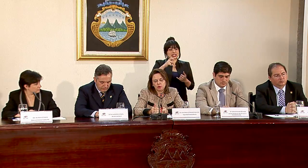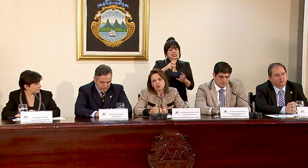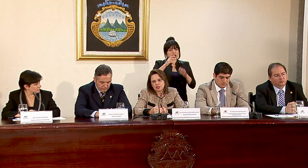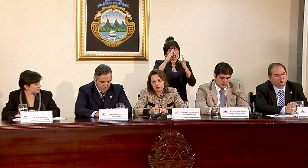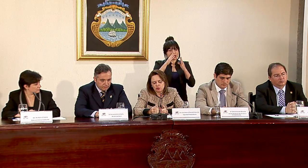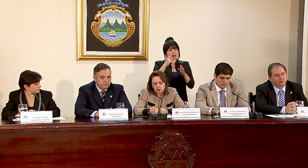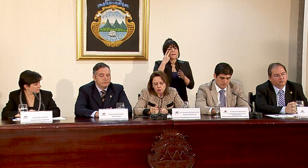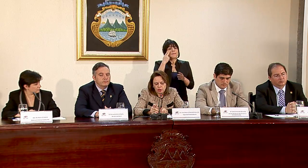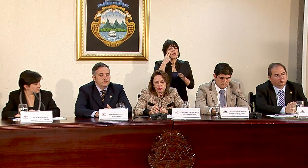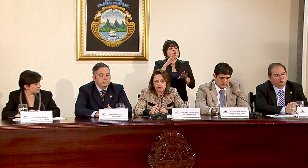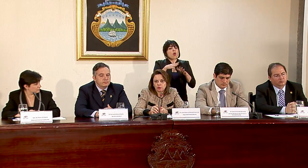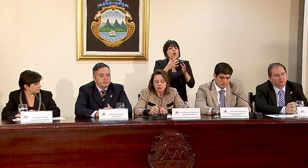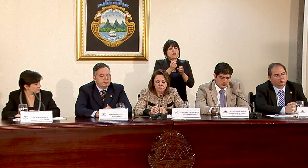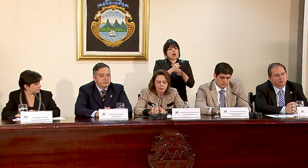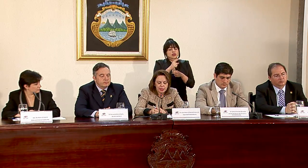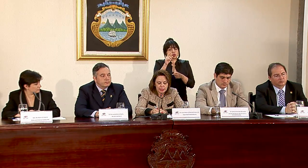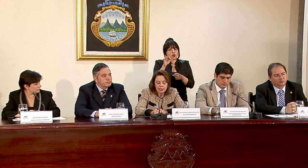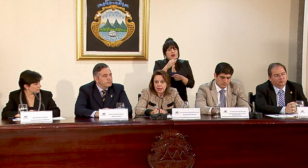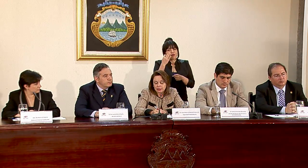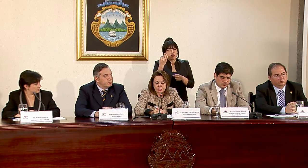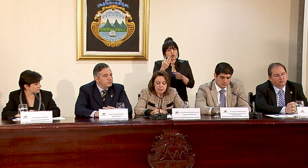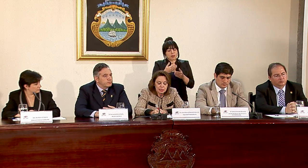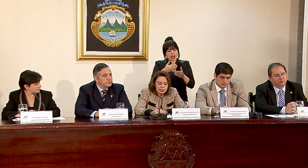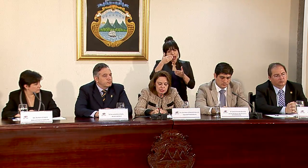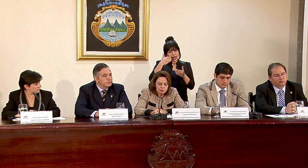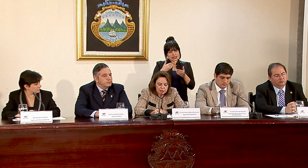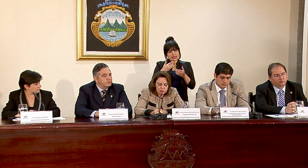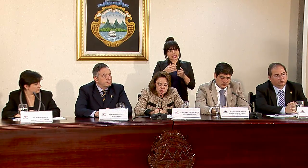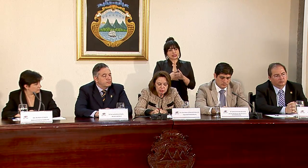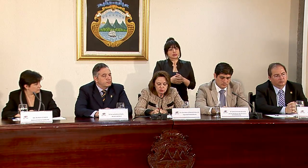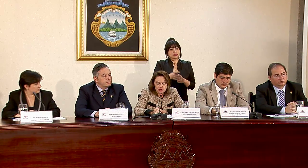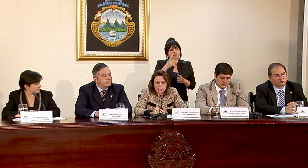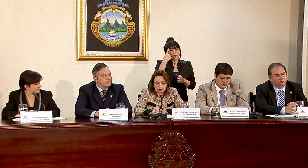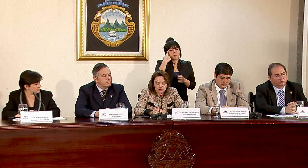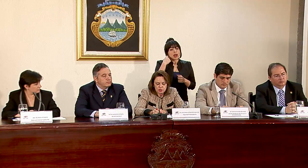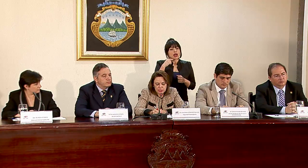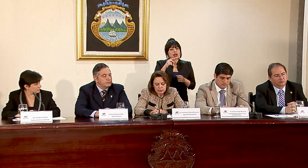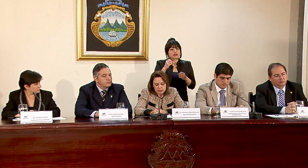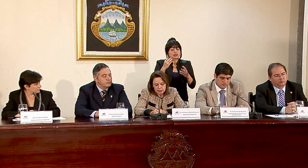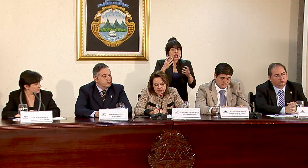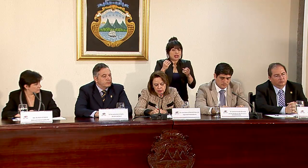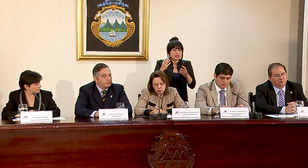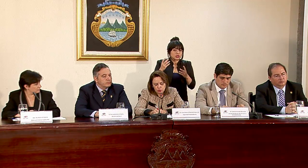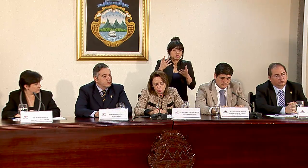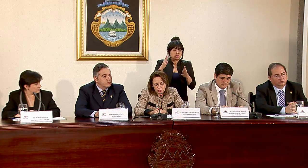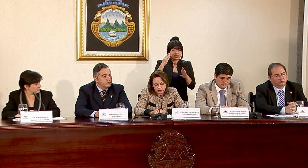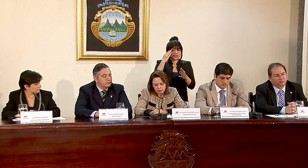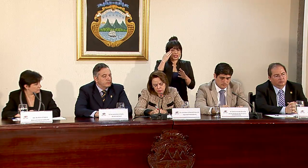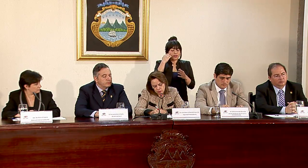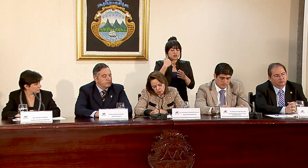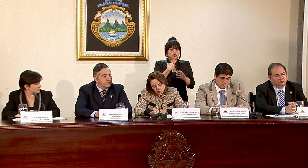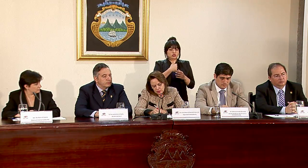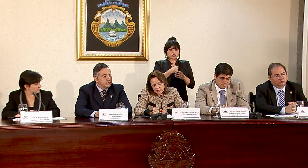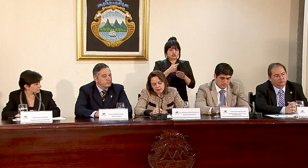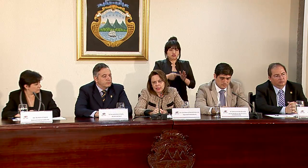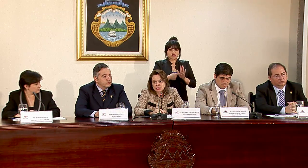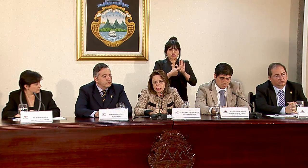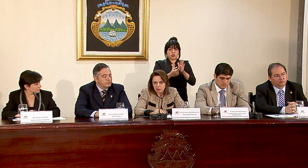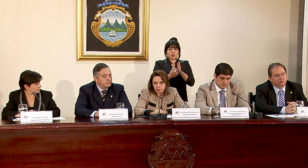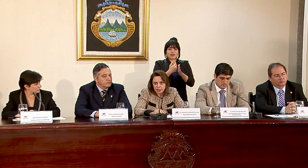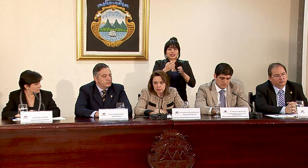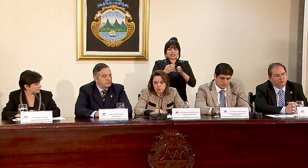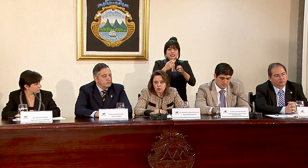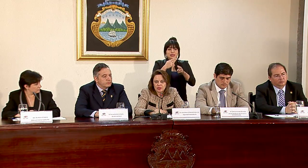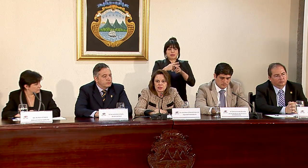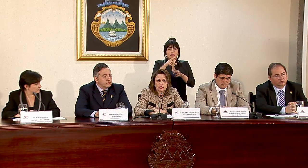Es ver cómo lo hacemos de una forma antes. Y para lo tanto, estamos lanzando una nueva estrategia,